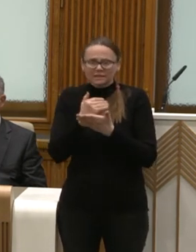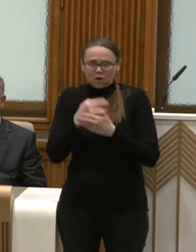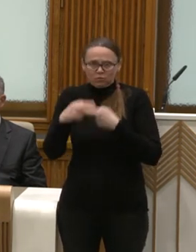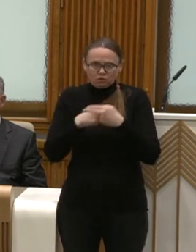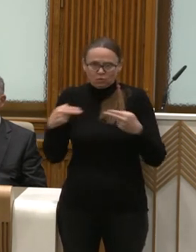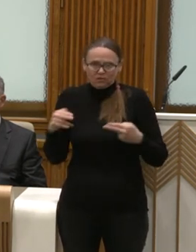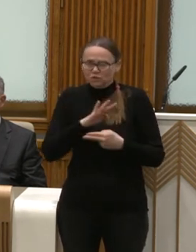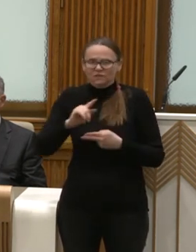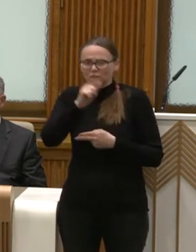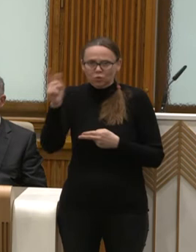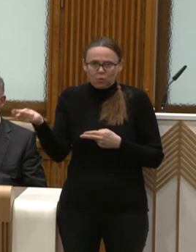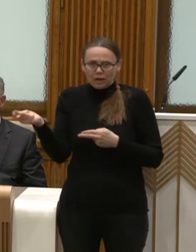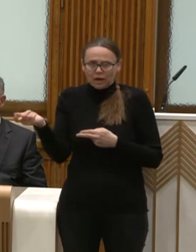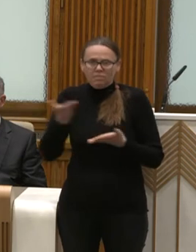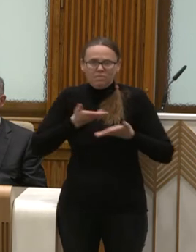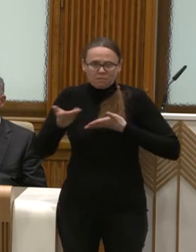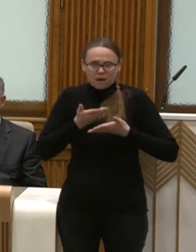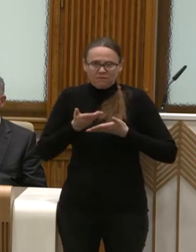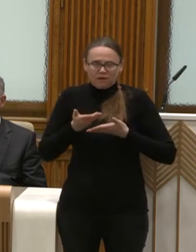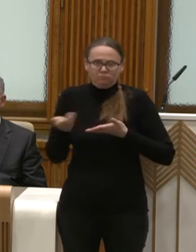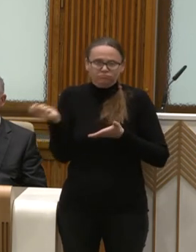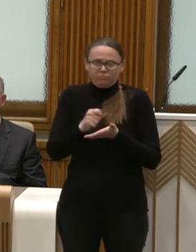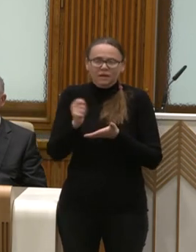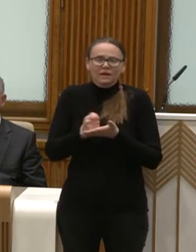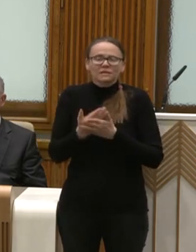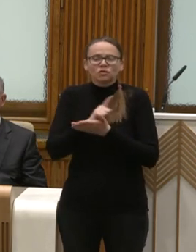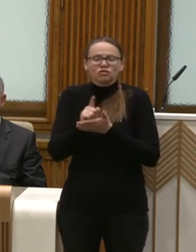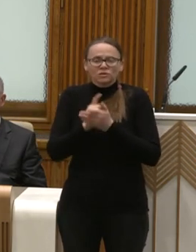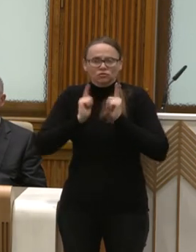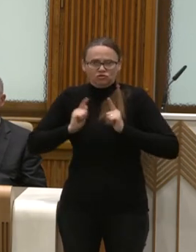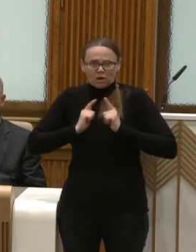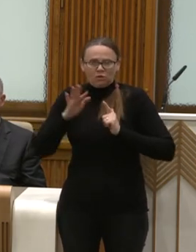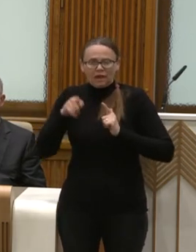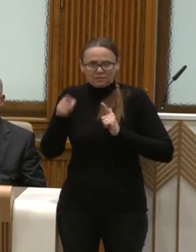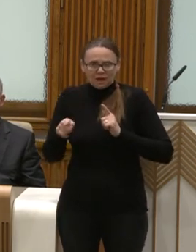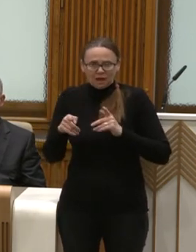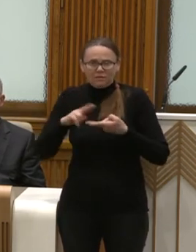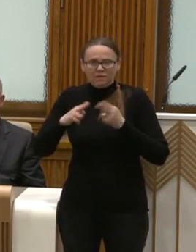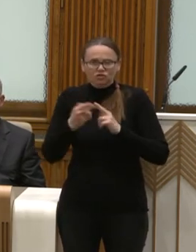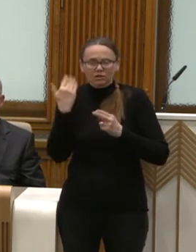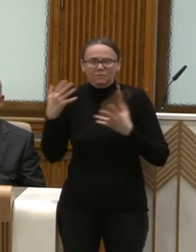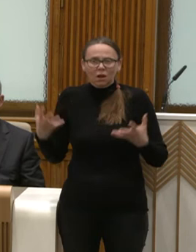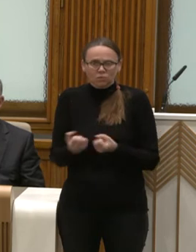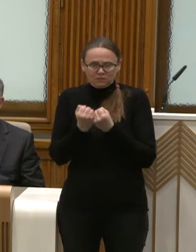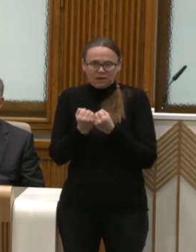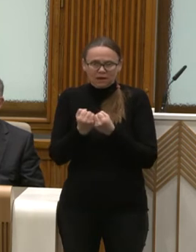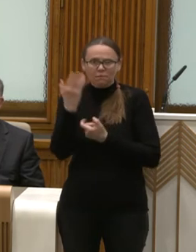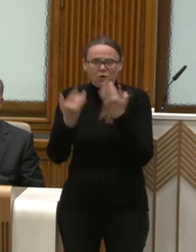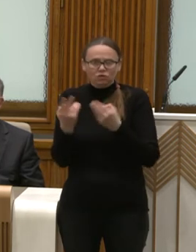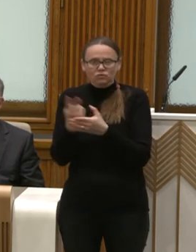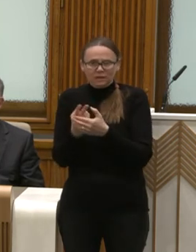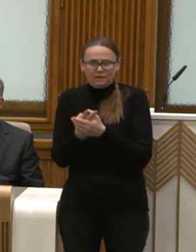Vse druge nabave pa začasno čakajo in na ta način je bila ustvarjena proračunska rezerva okoli 400 milijonov